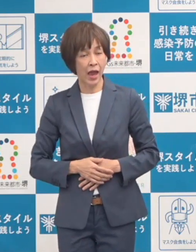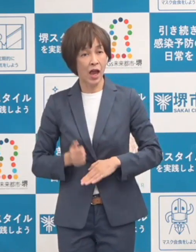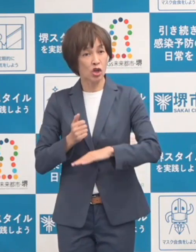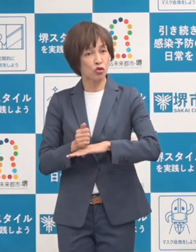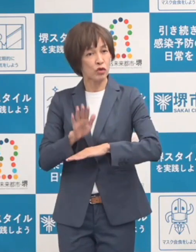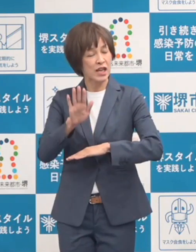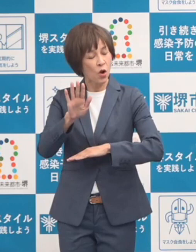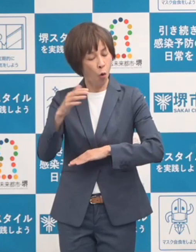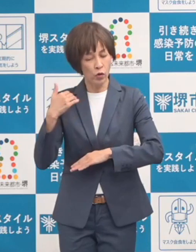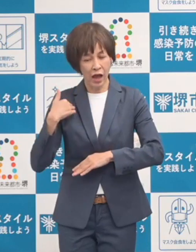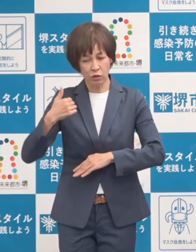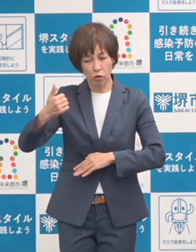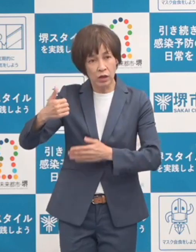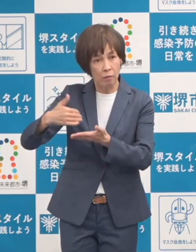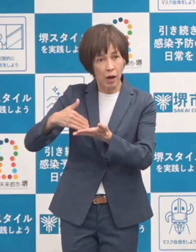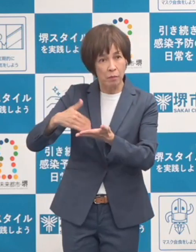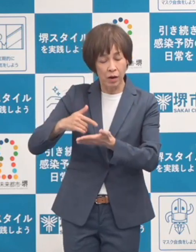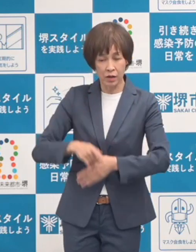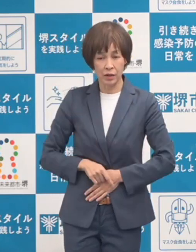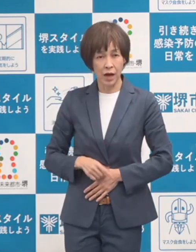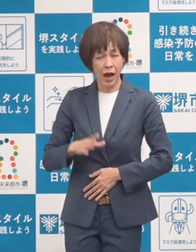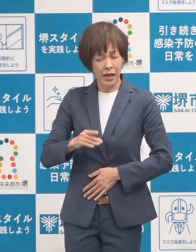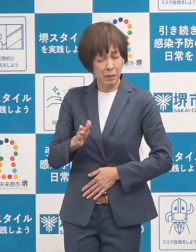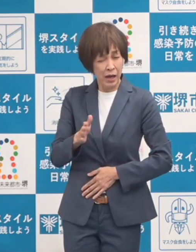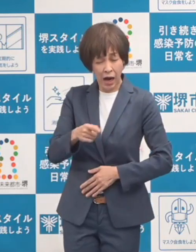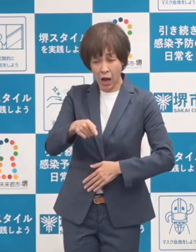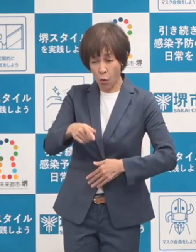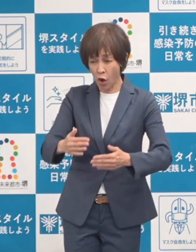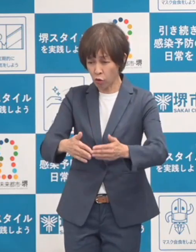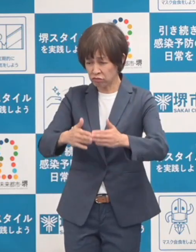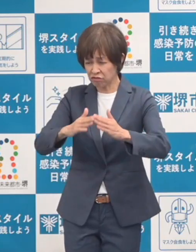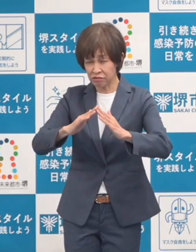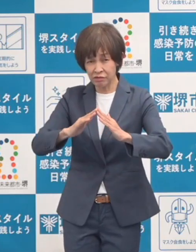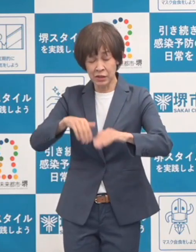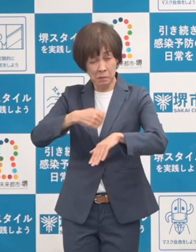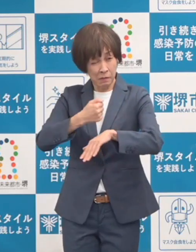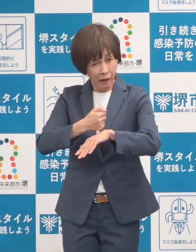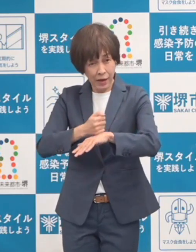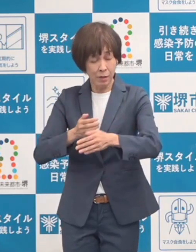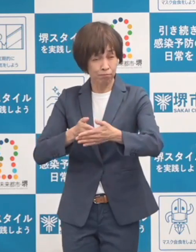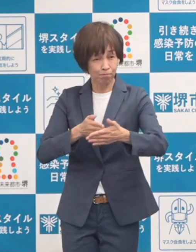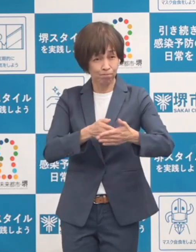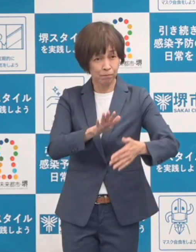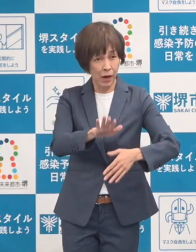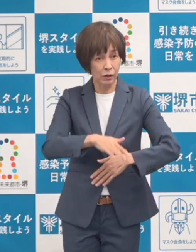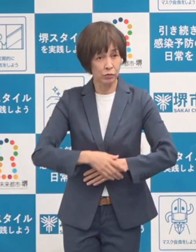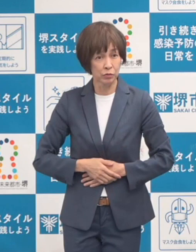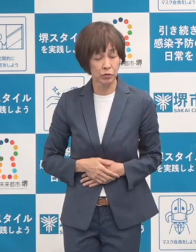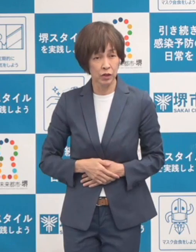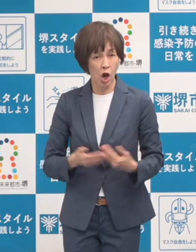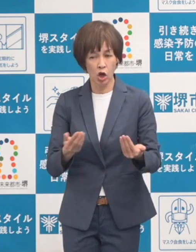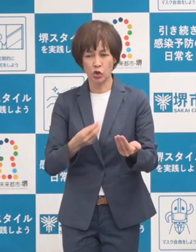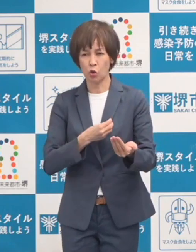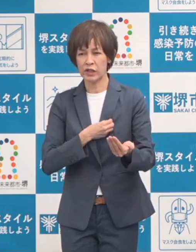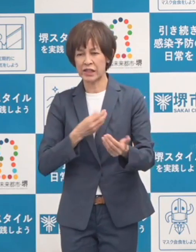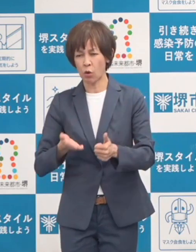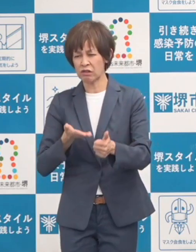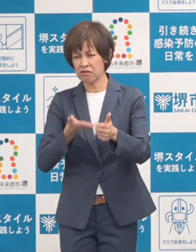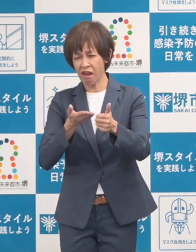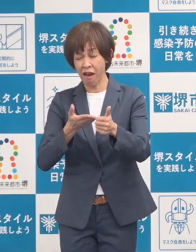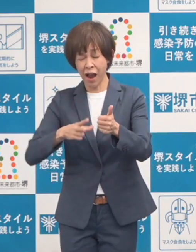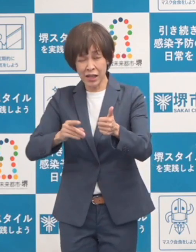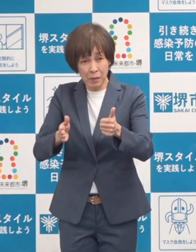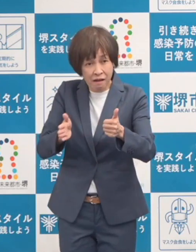から話を聞くと、一からこれを作るということは大変な困難が伴うと。その職員の育成一から